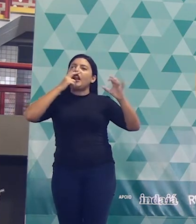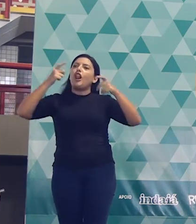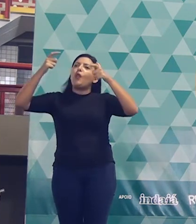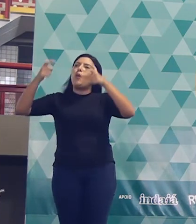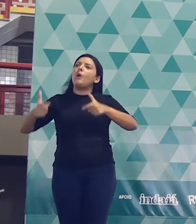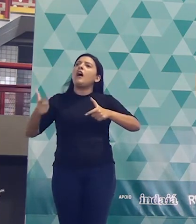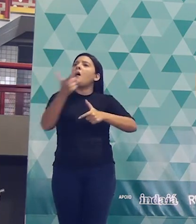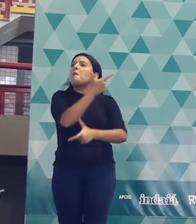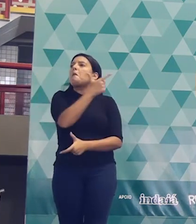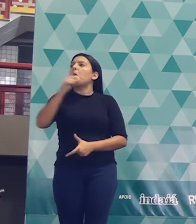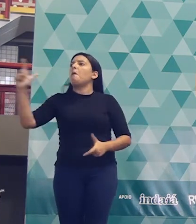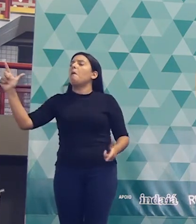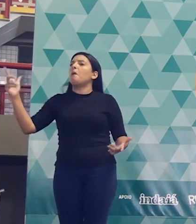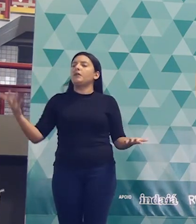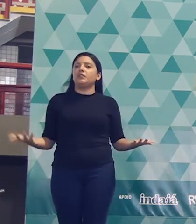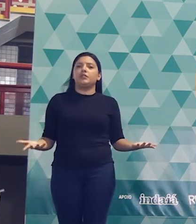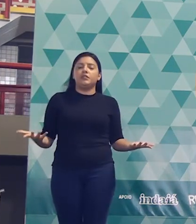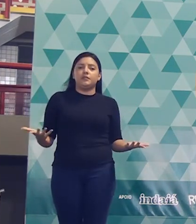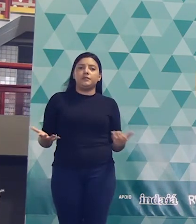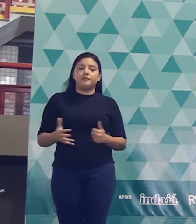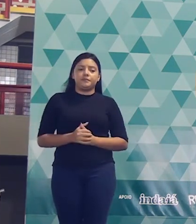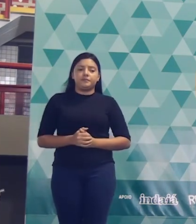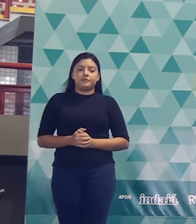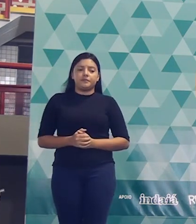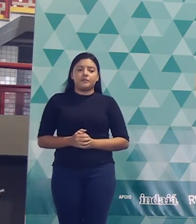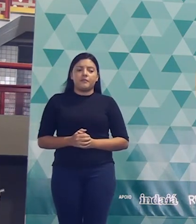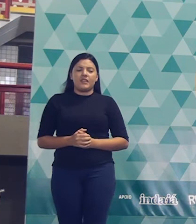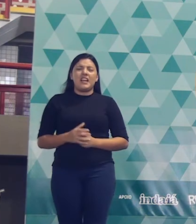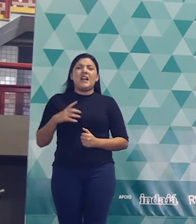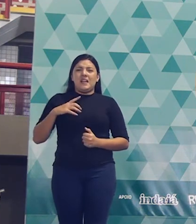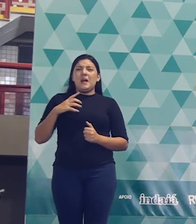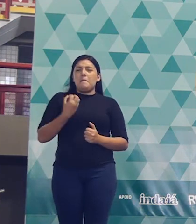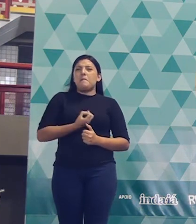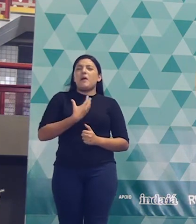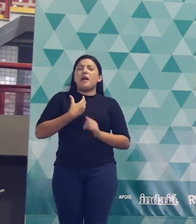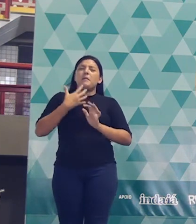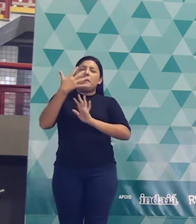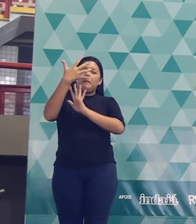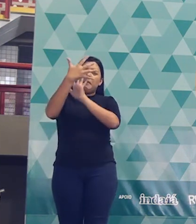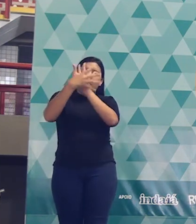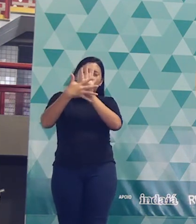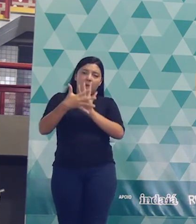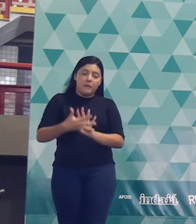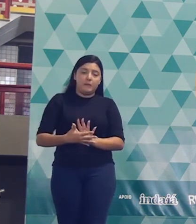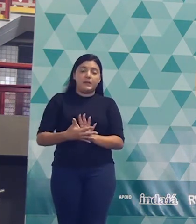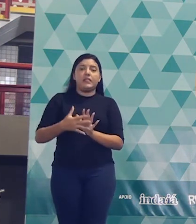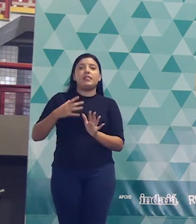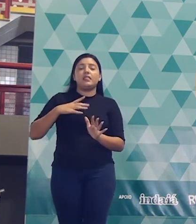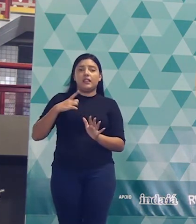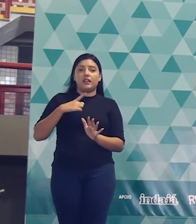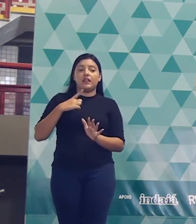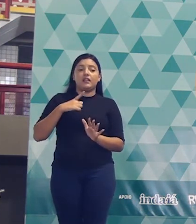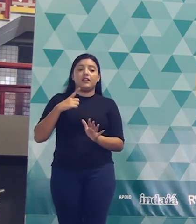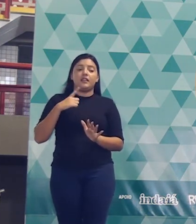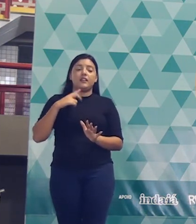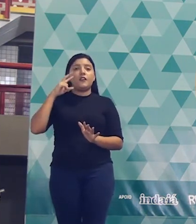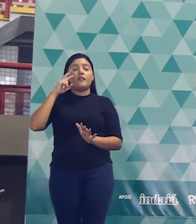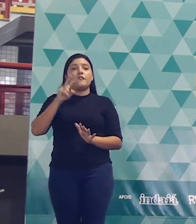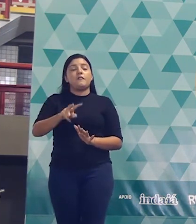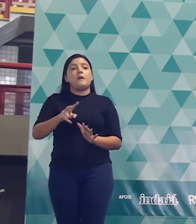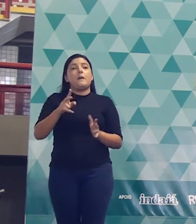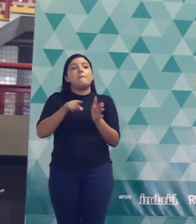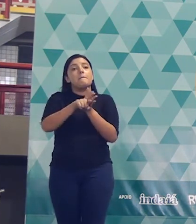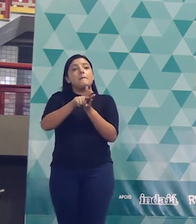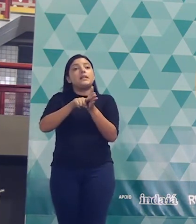fuga do aqui e do agora. Esse poema é bem grande, mas é muito bacana, ele cai bastante em prova. Se você puder, depois dê uma olhadinha